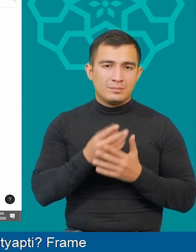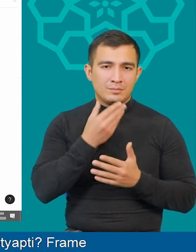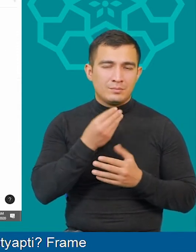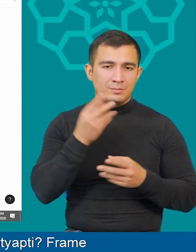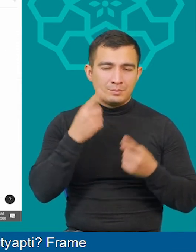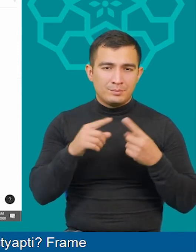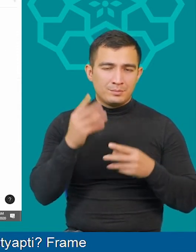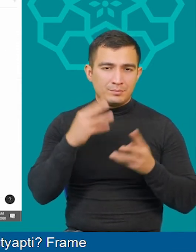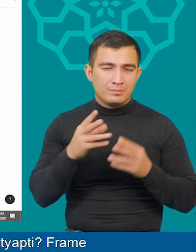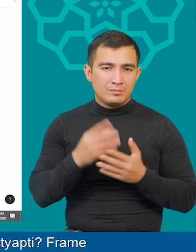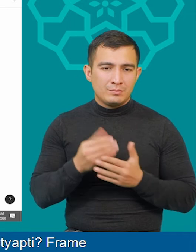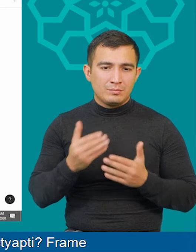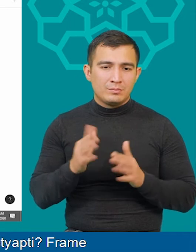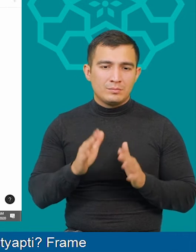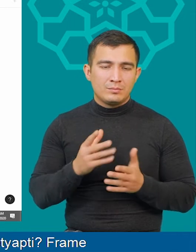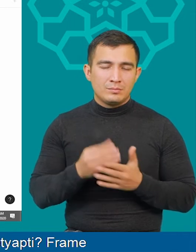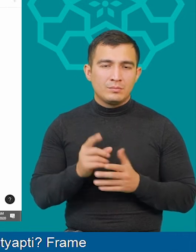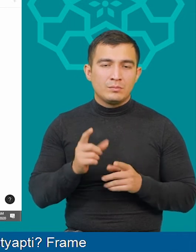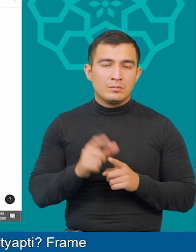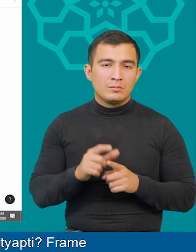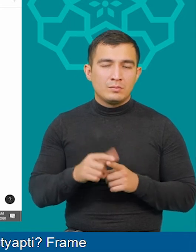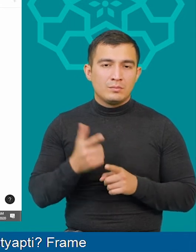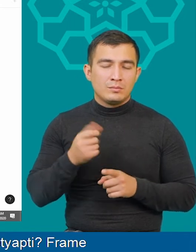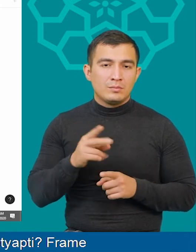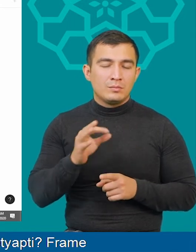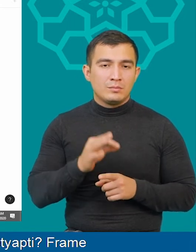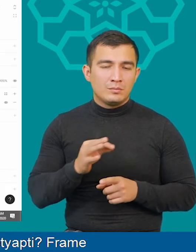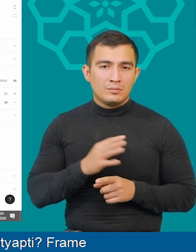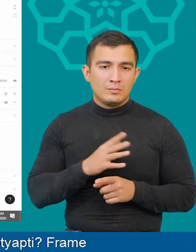Post haqida emas. Mana gap nima haqida ketyapti?